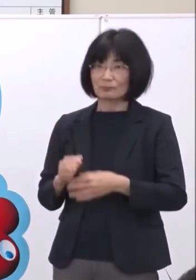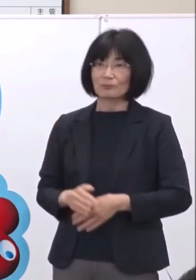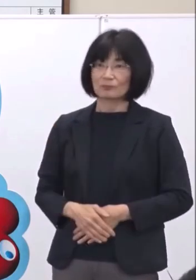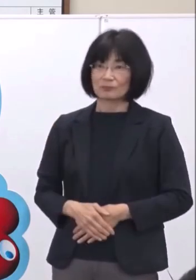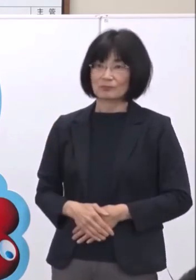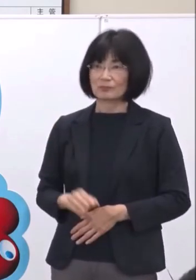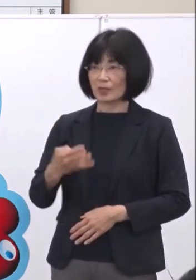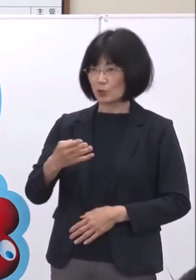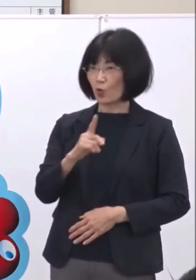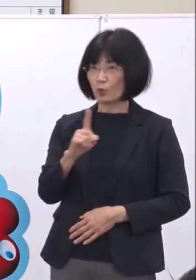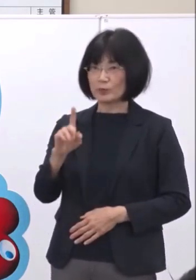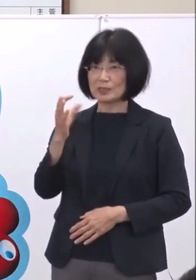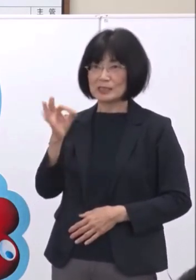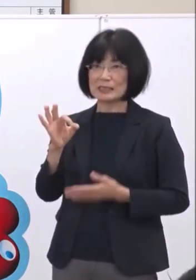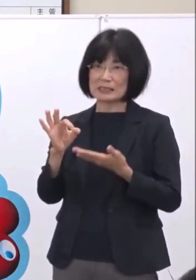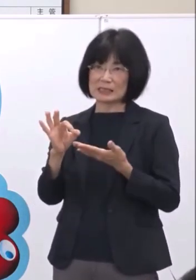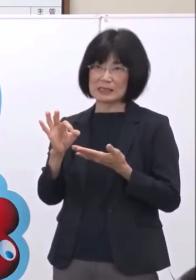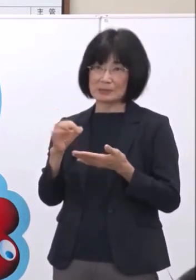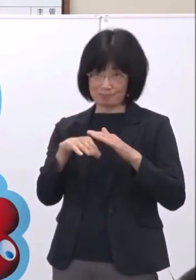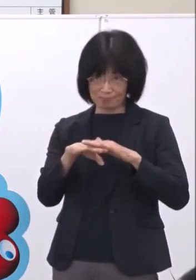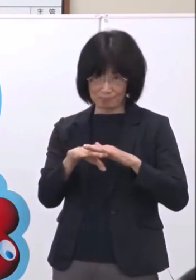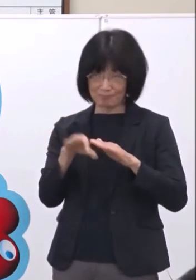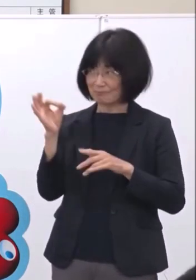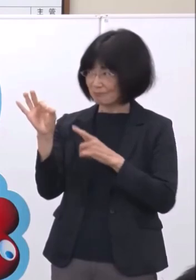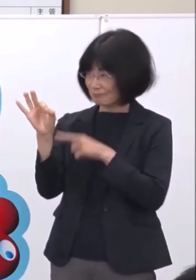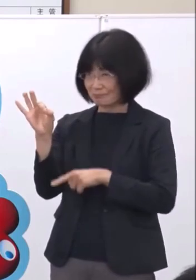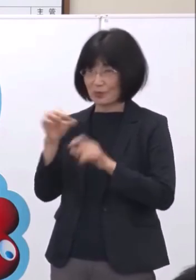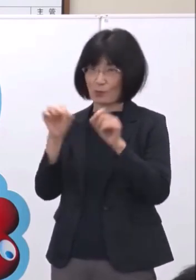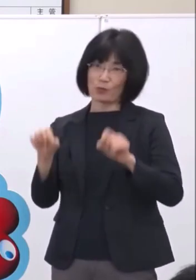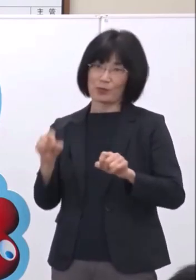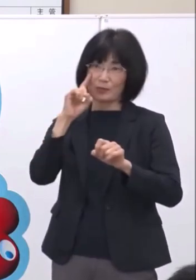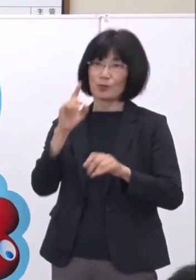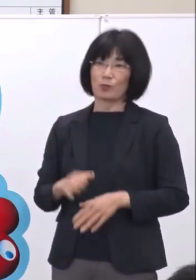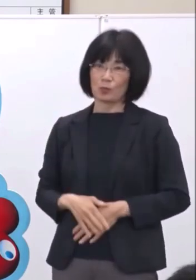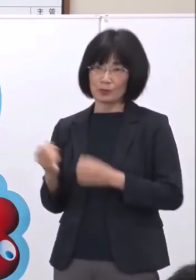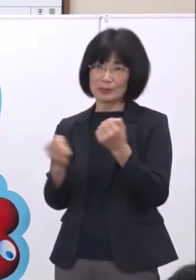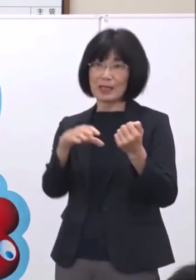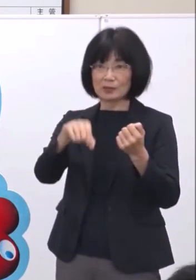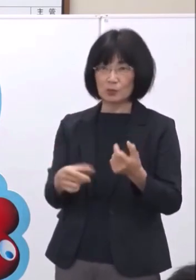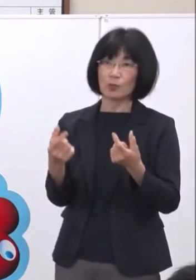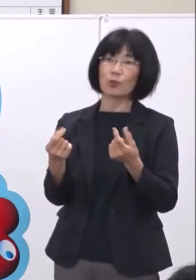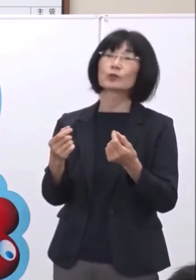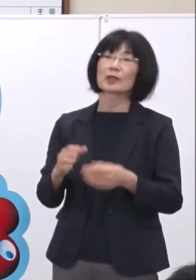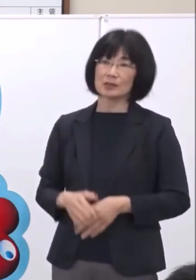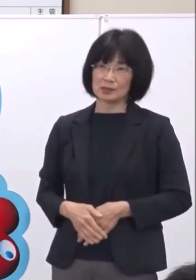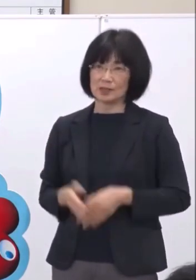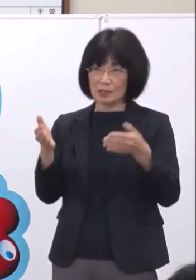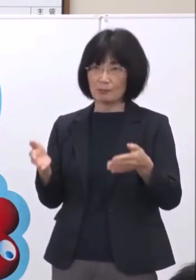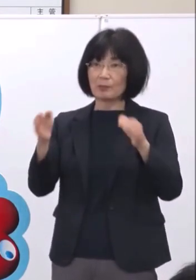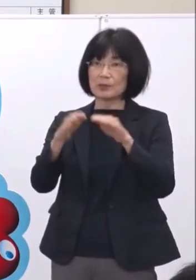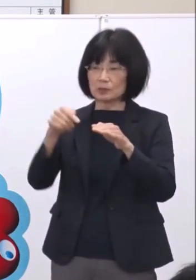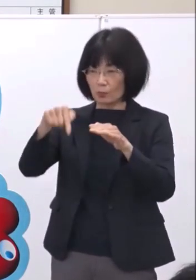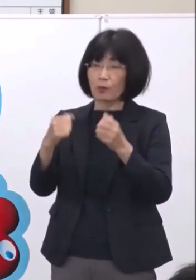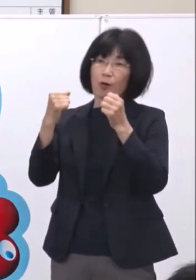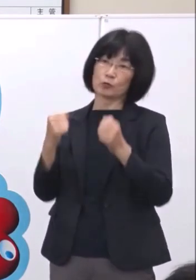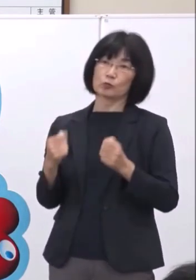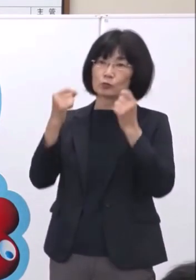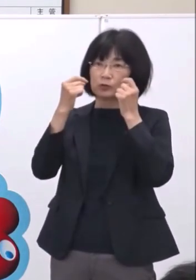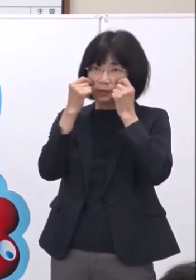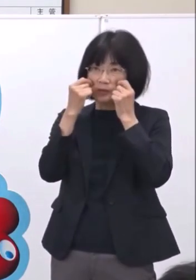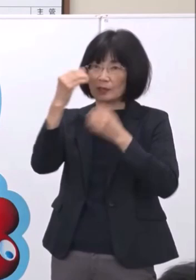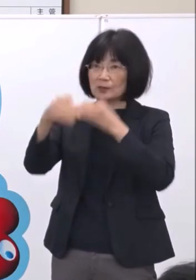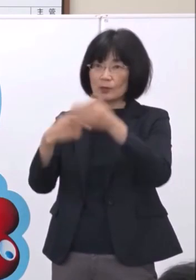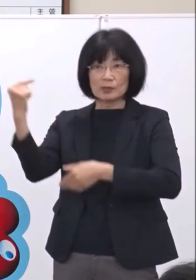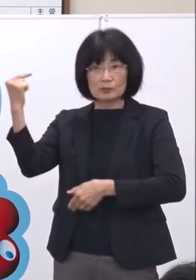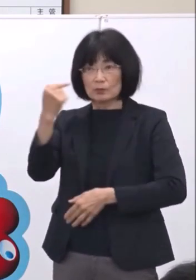予備費になりますけど、避難所についても、まあ、あの要するにパビリオンとかがですね、あれ滞留できないというふうに聞いてます。